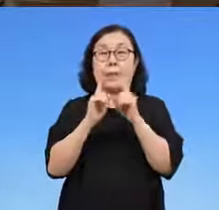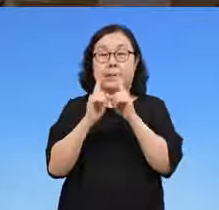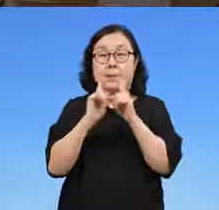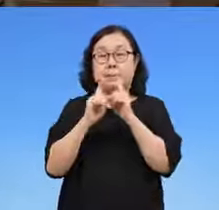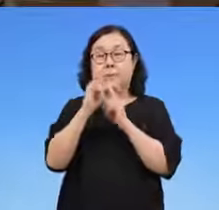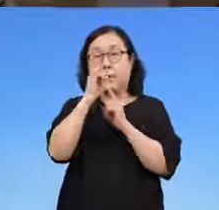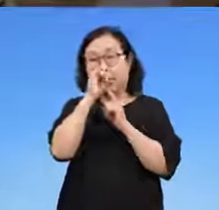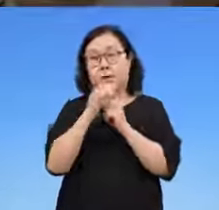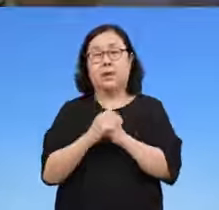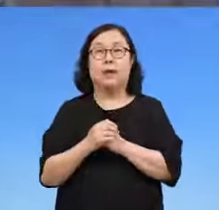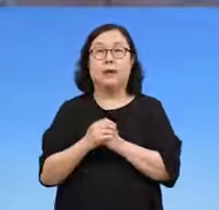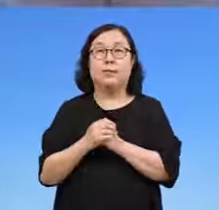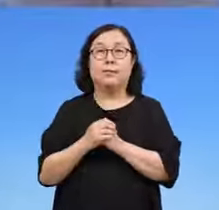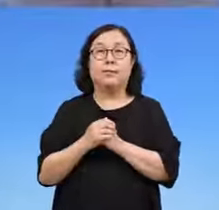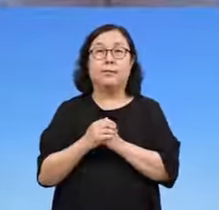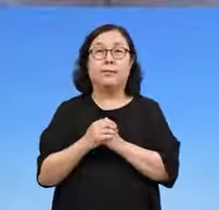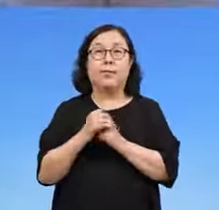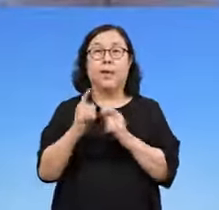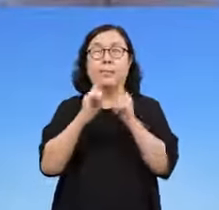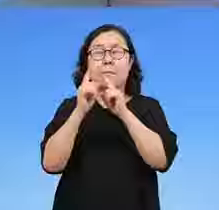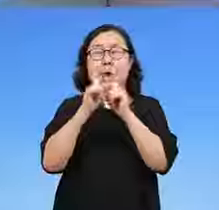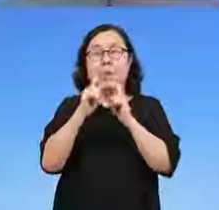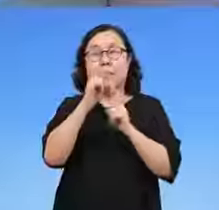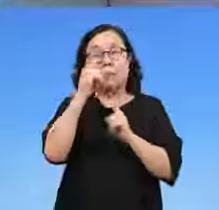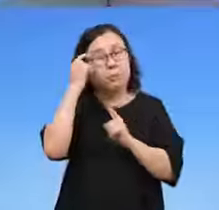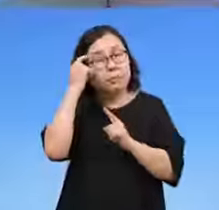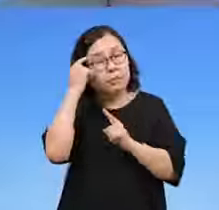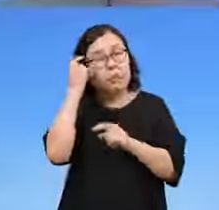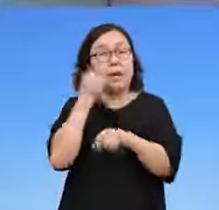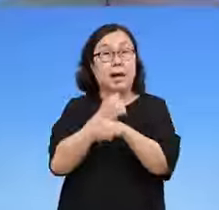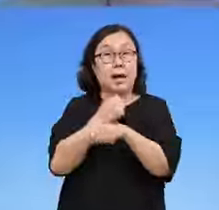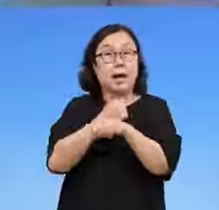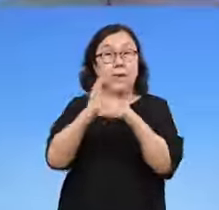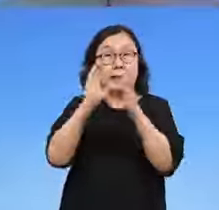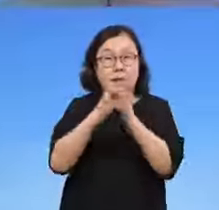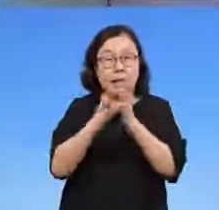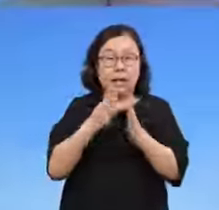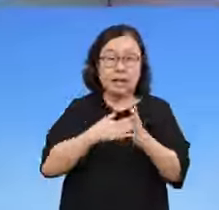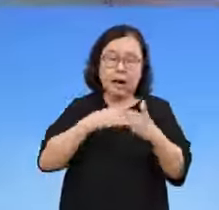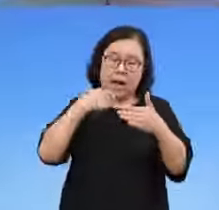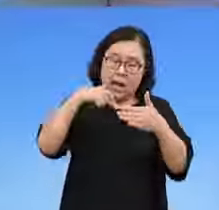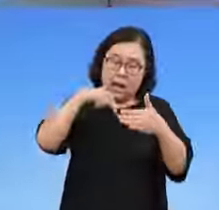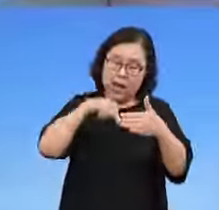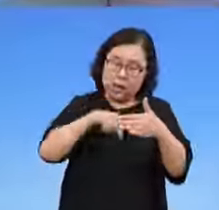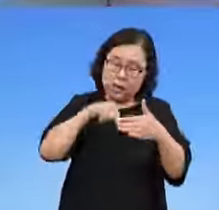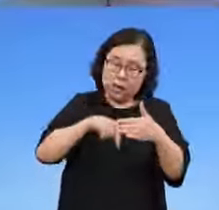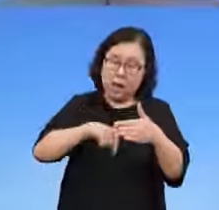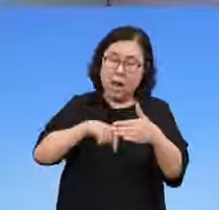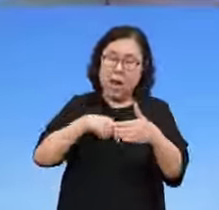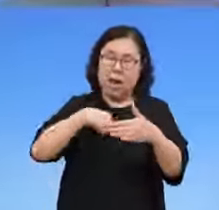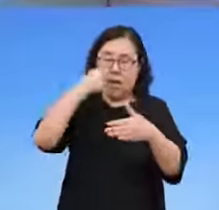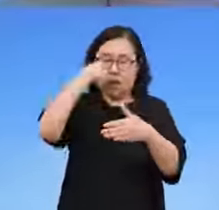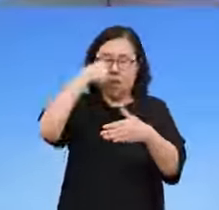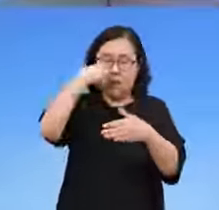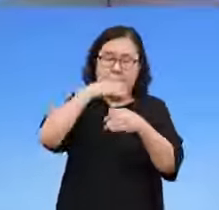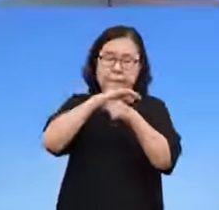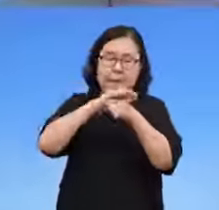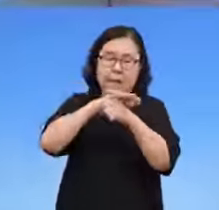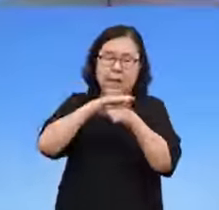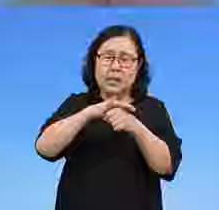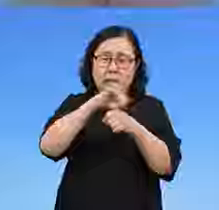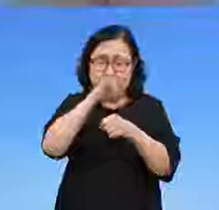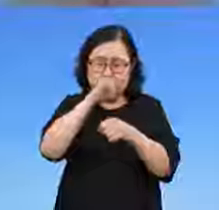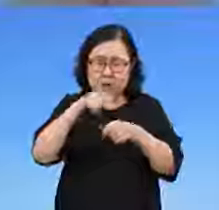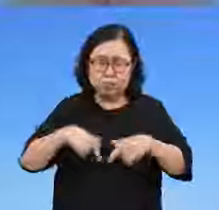말씀을 묵상하면서 정말 내게 이 주님이 기뻐하시는 이 긍휼이 있는 건가? 이 주님의 자비로움이 내게 있는 건가? 관용이